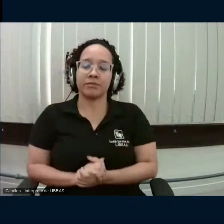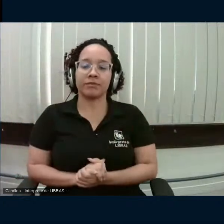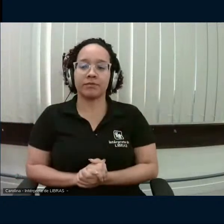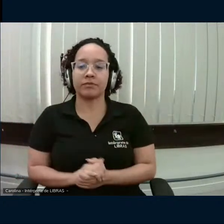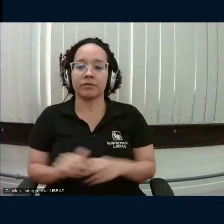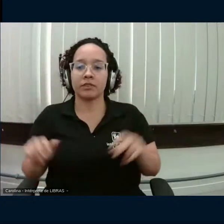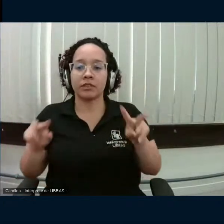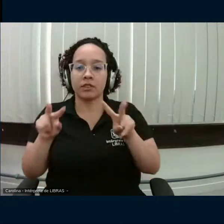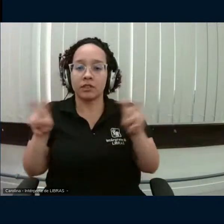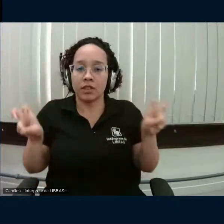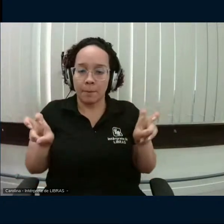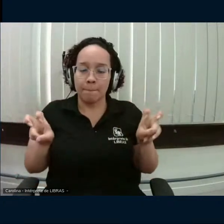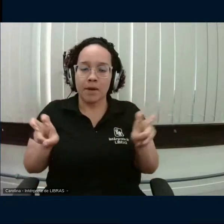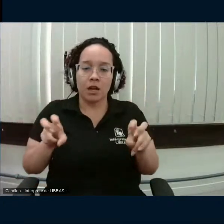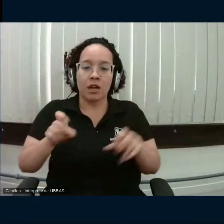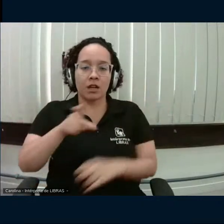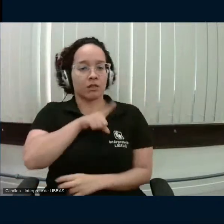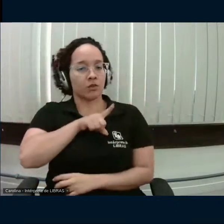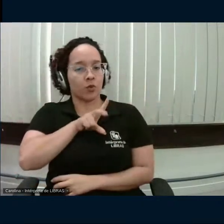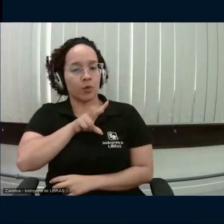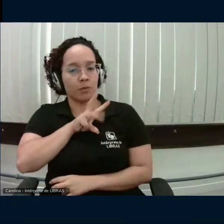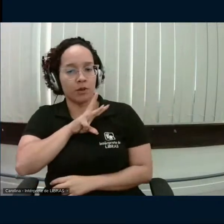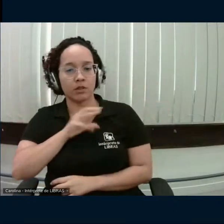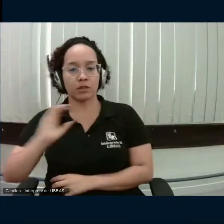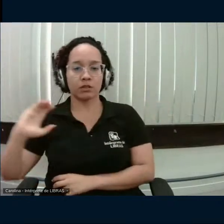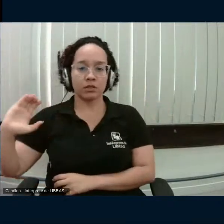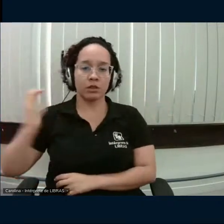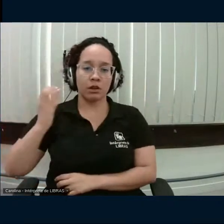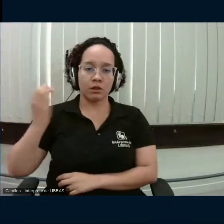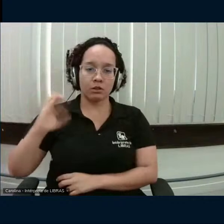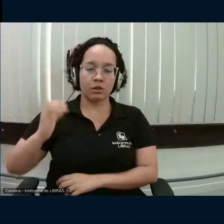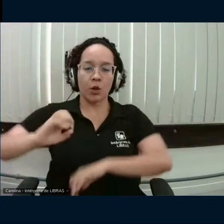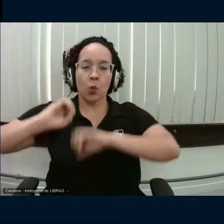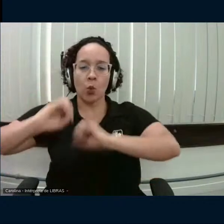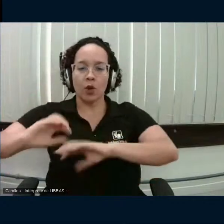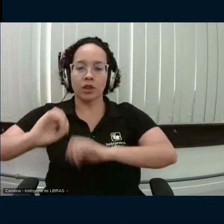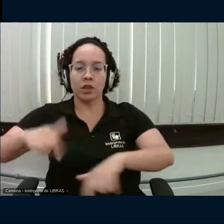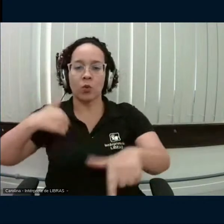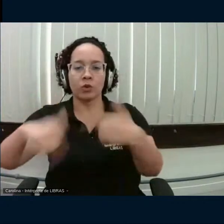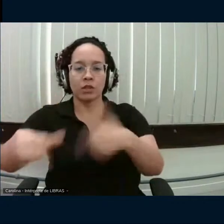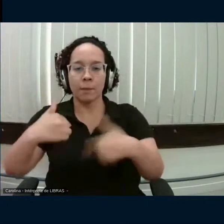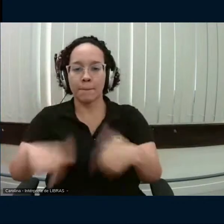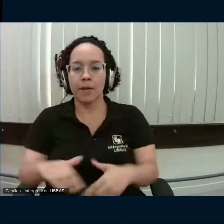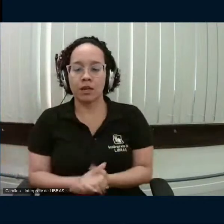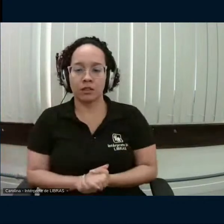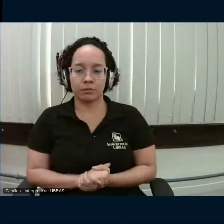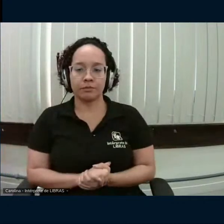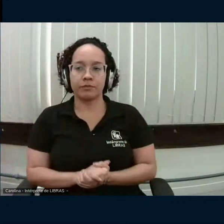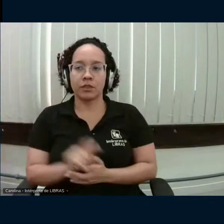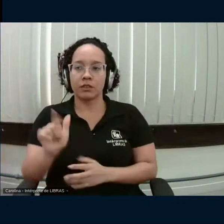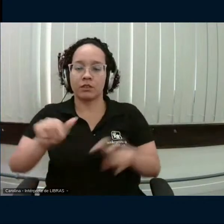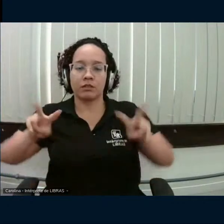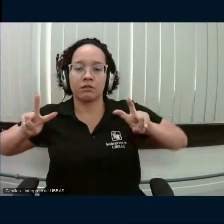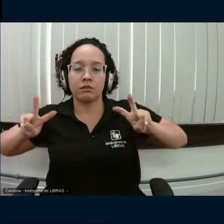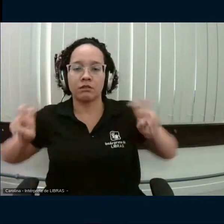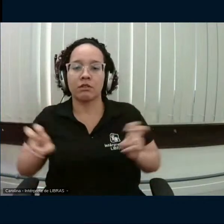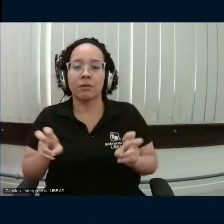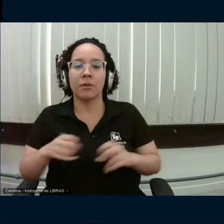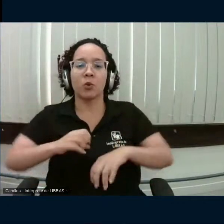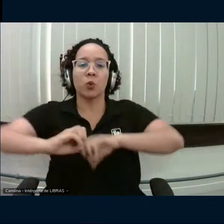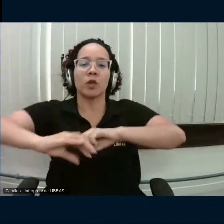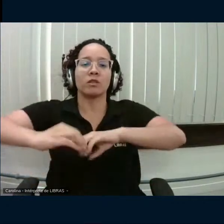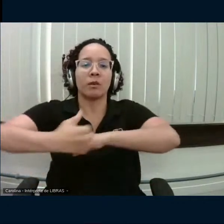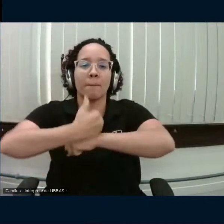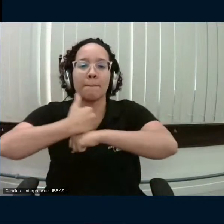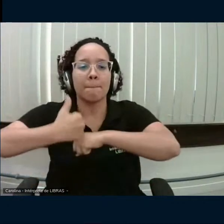Ensino Médio, Ciência, Cultura e Trabalho, e é nele que é traçada a concepção de ensino médio integrado, né, de uma educação profissional